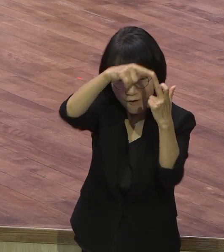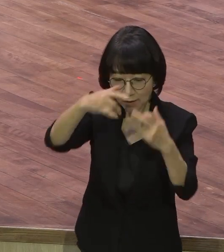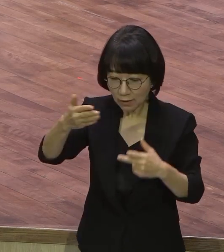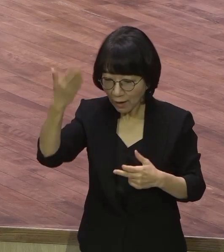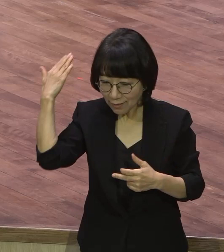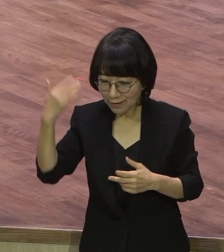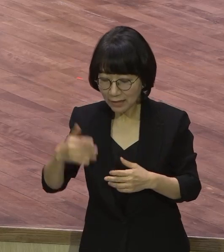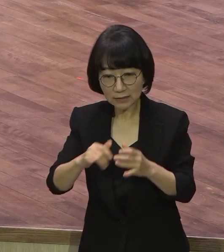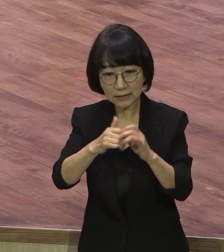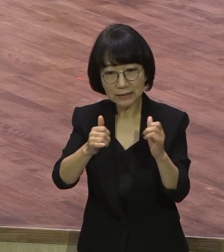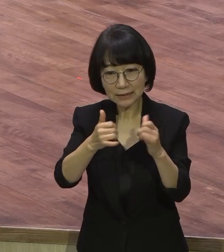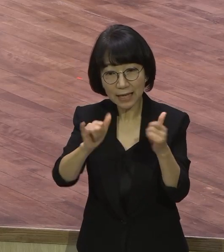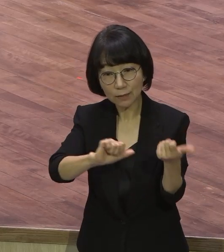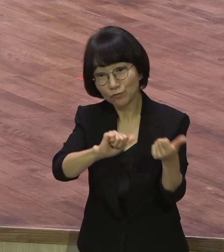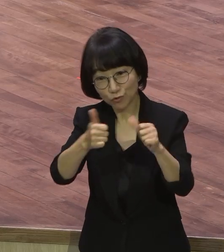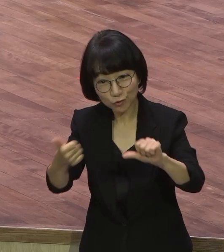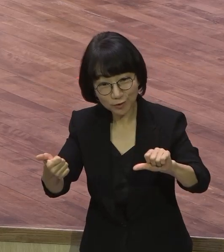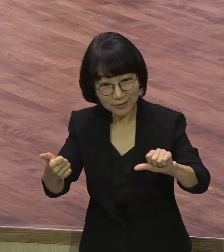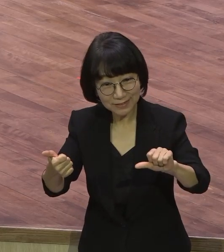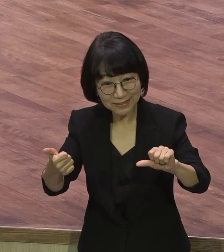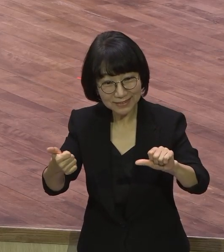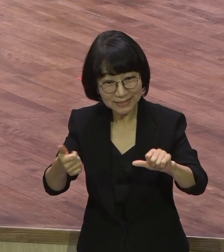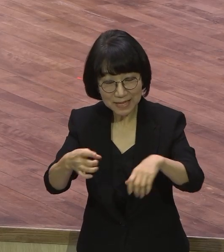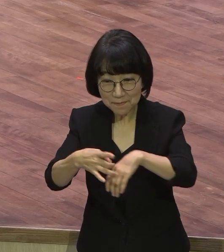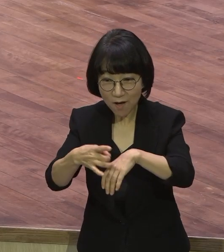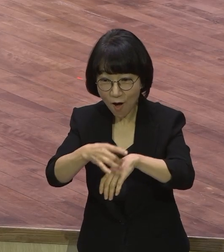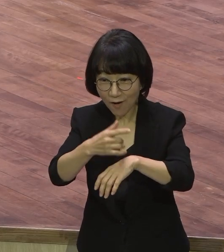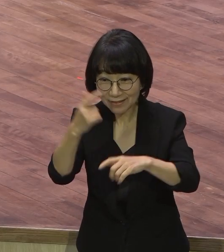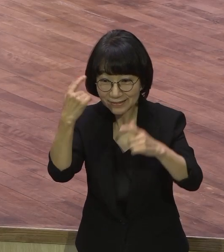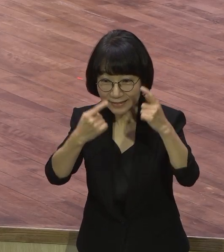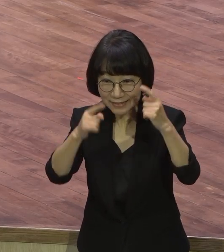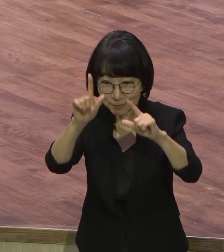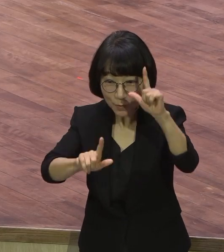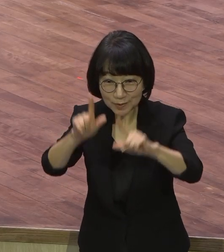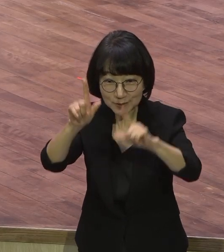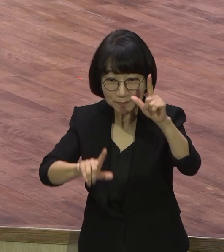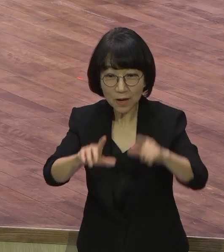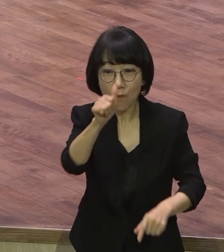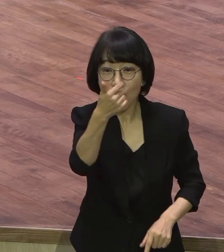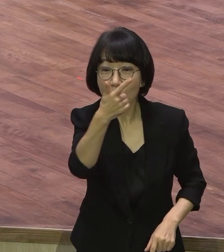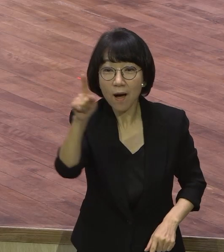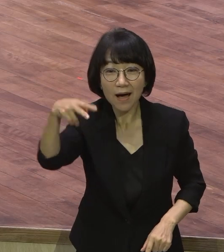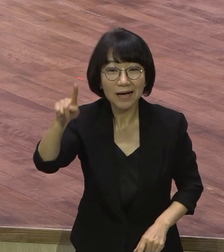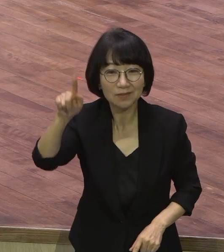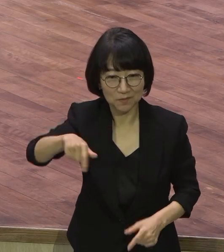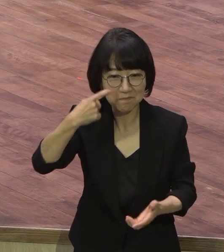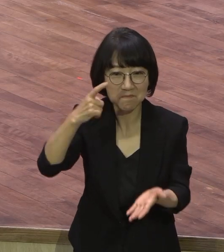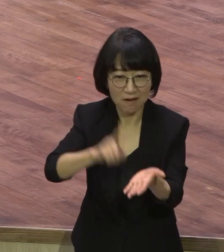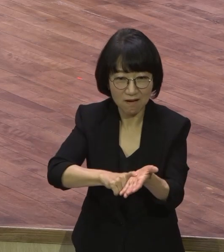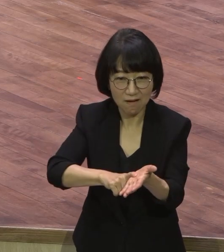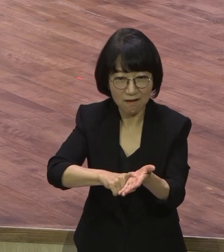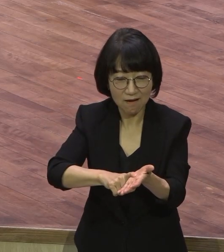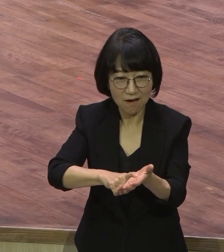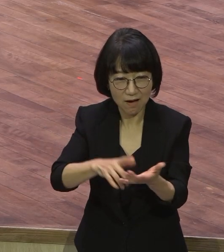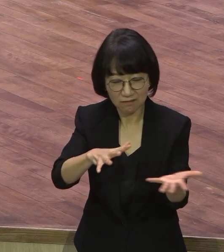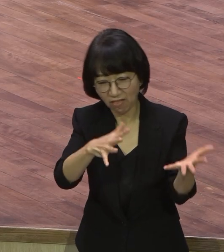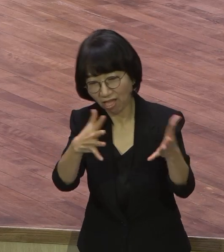전세계 어디든지 다 화석이 있어요. 물에 잠긴 적이 있다. 말 있지요. 다